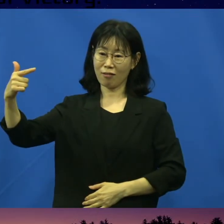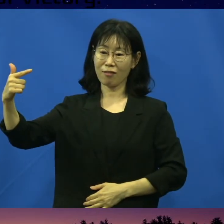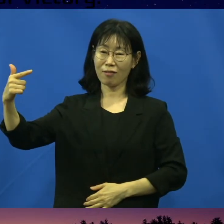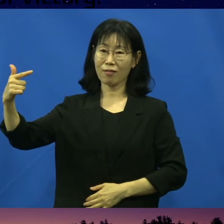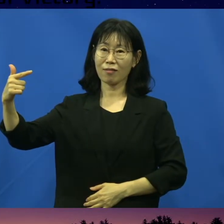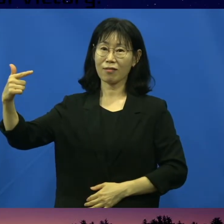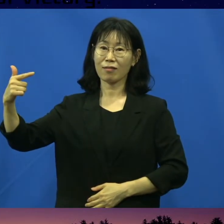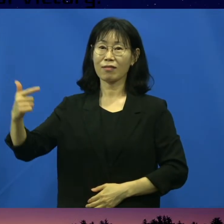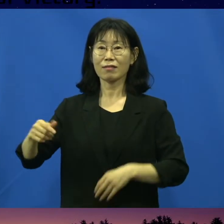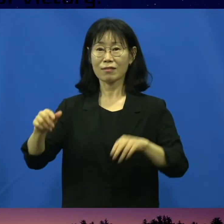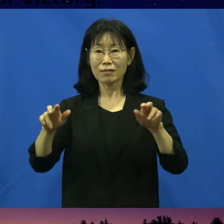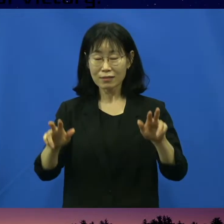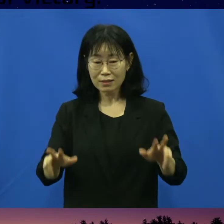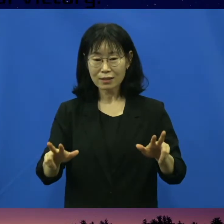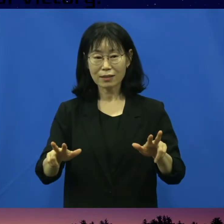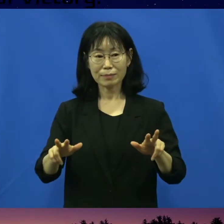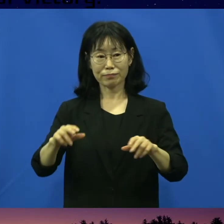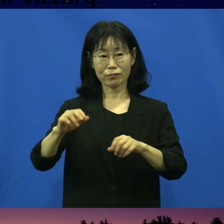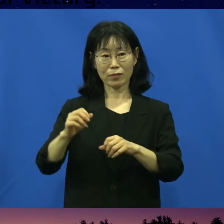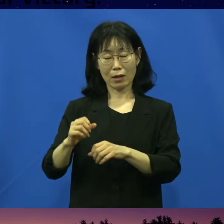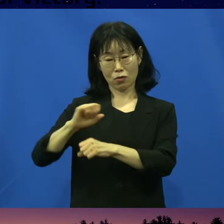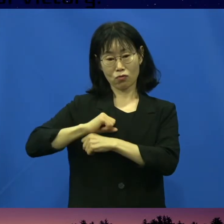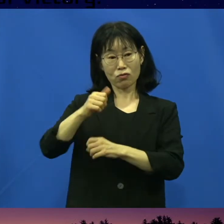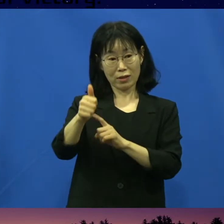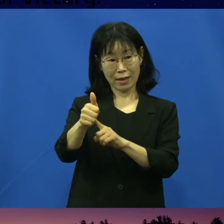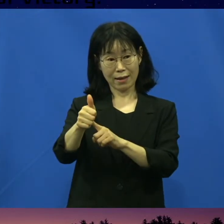그러니까 지금 나하만은